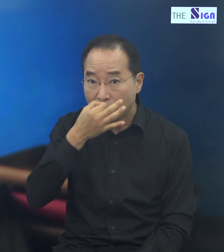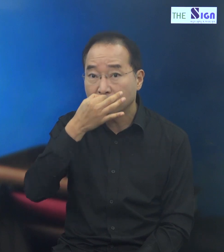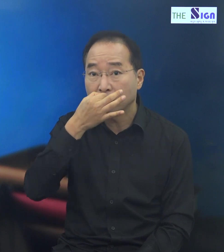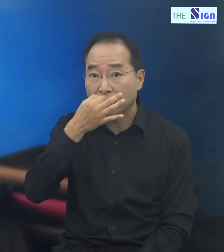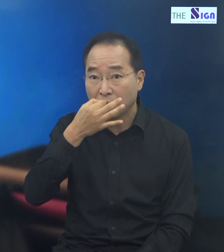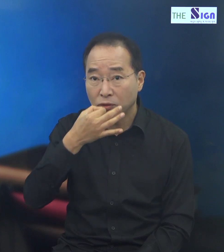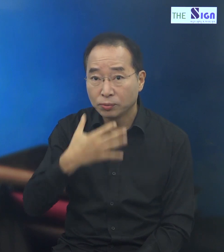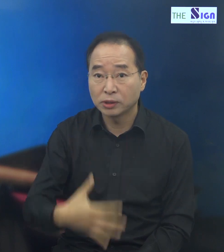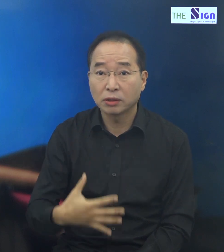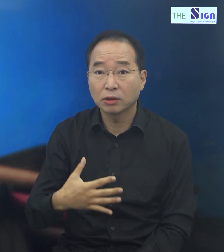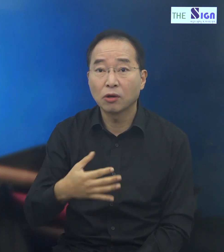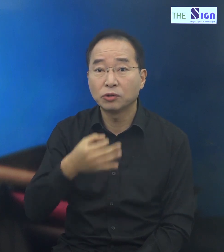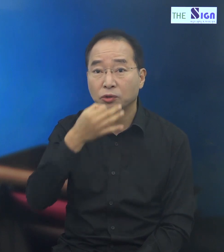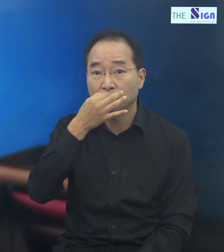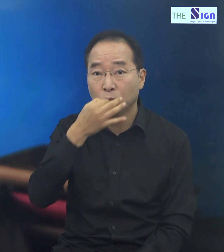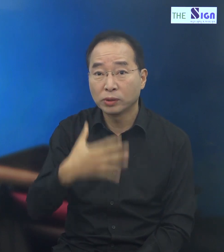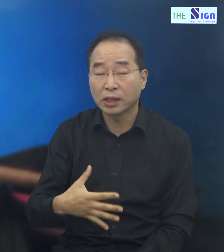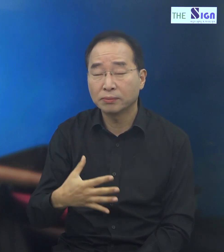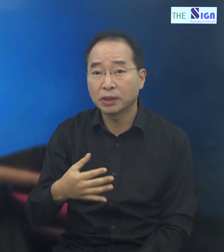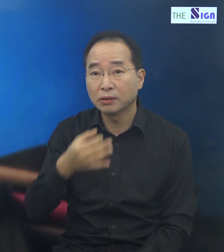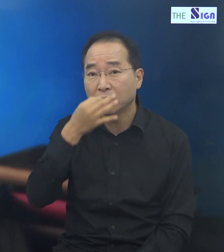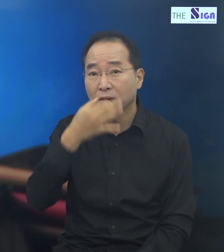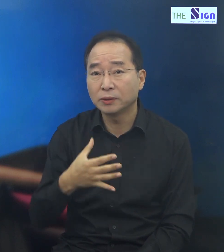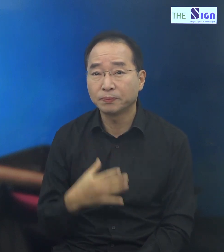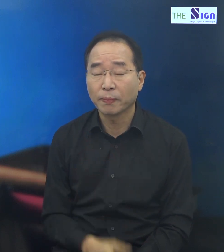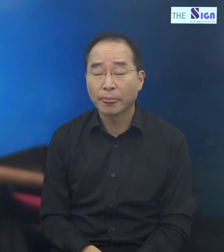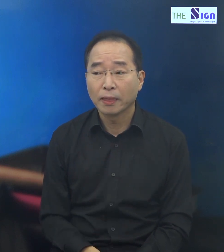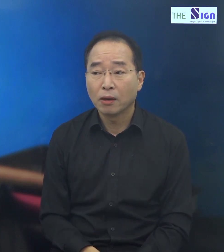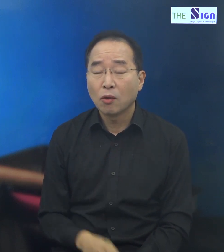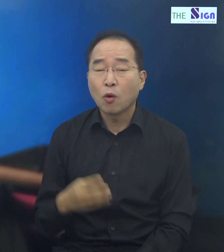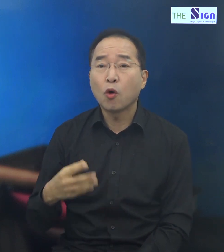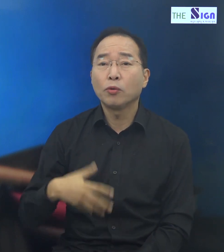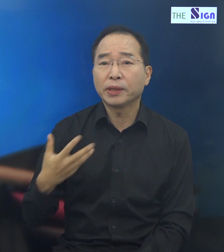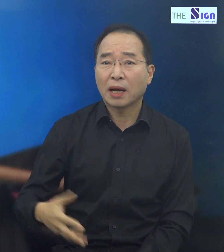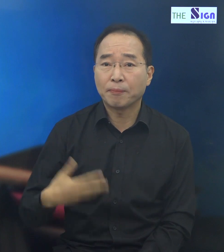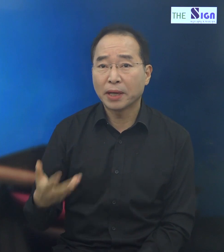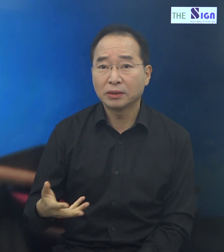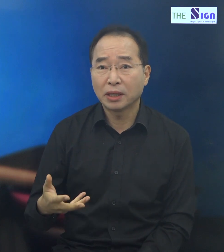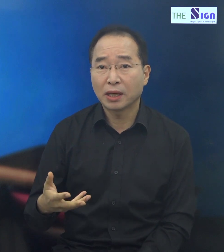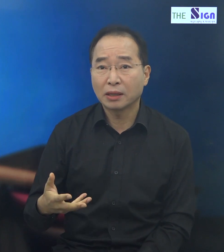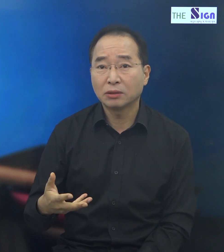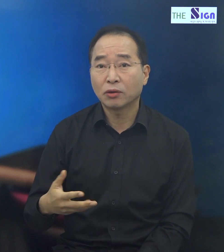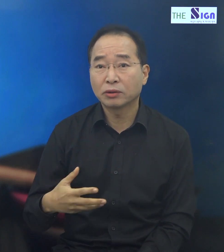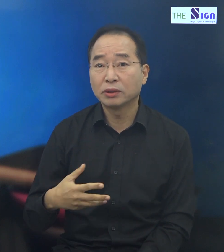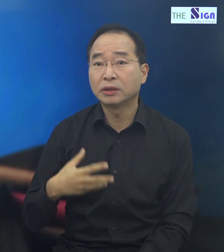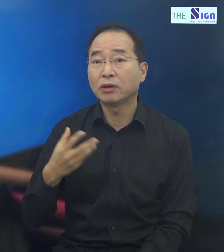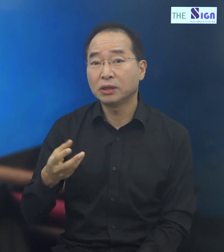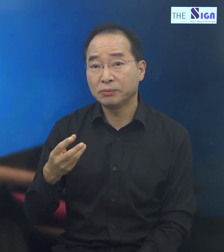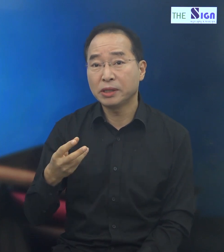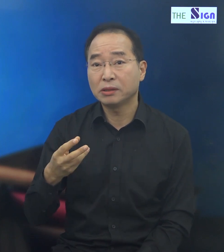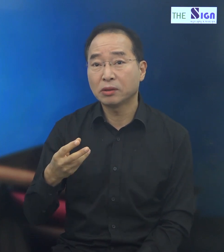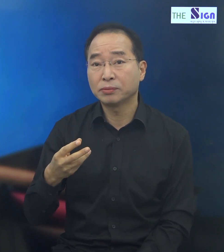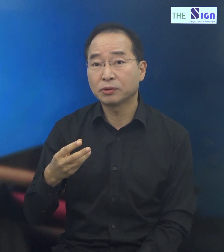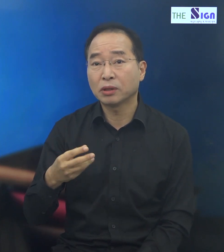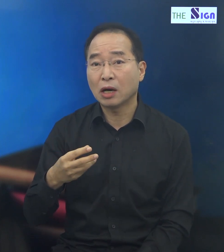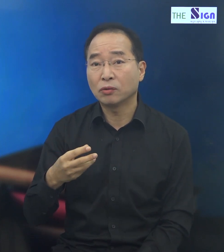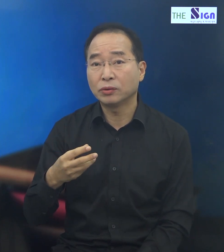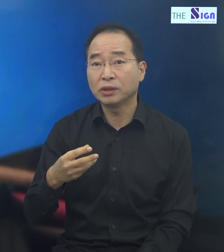코에서 내려주면서 떨궈주는 이 동작입니다. 근데 이거는 호흡이 가빠르다라는 어떤 그런 의미에서부터 나온